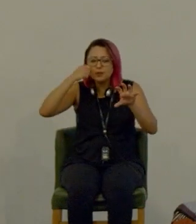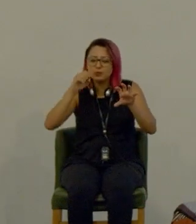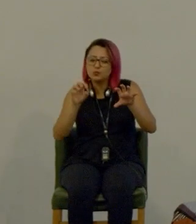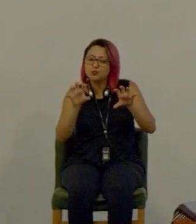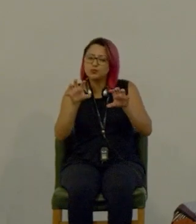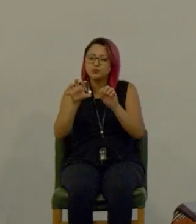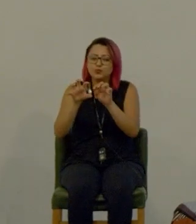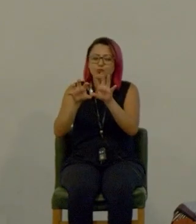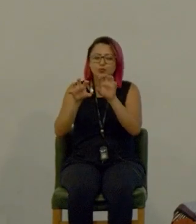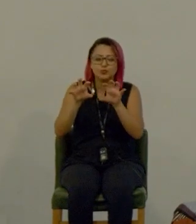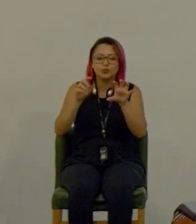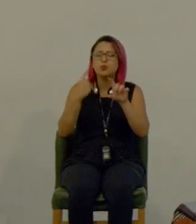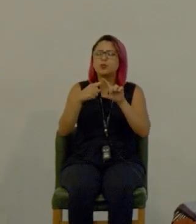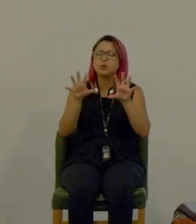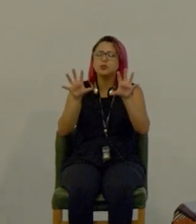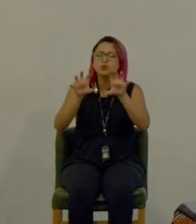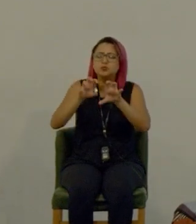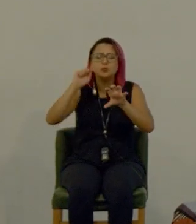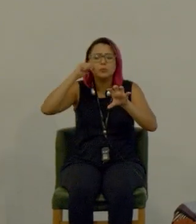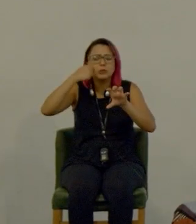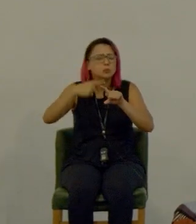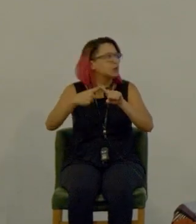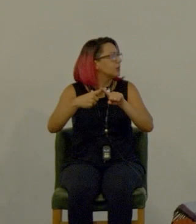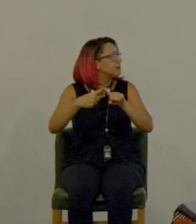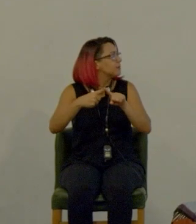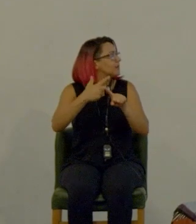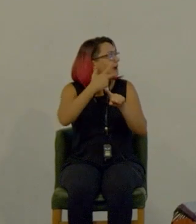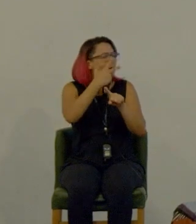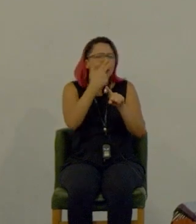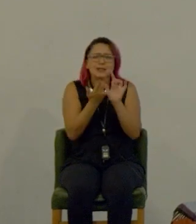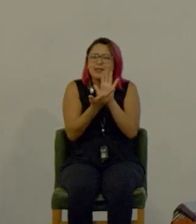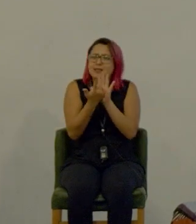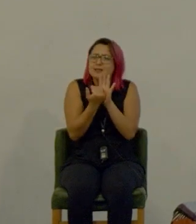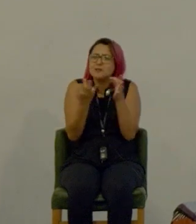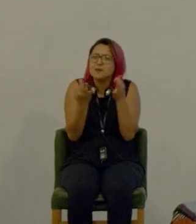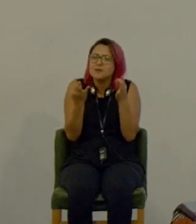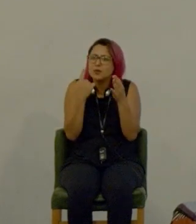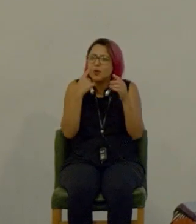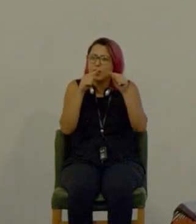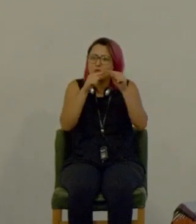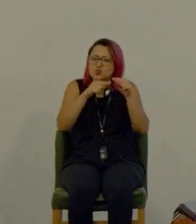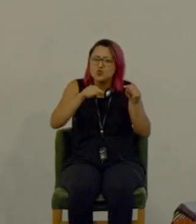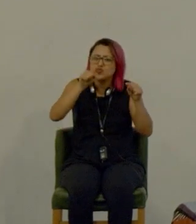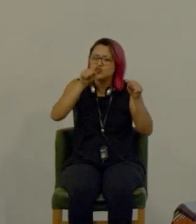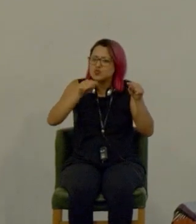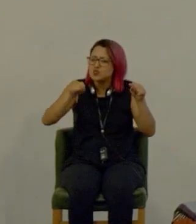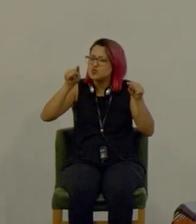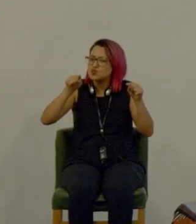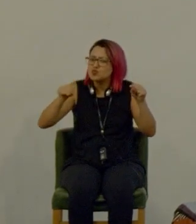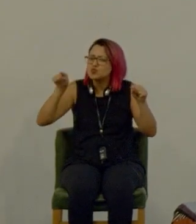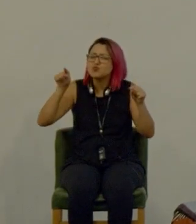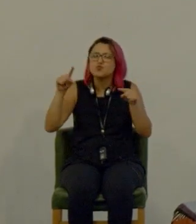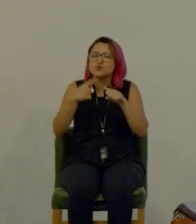preta. Se vocês olharem, tá vendo? Parece que isso aqui foi desenhado com um compasso, né? É um círculo quase perfeito, uma linha reta aqui,